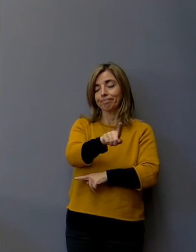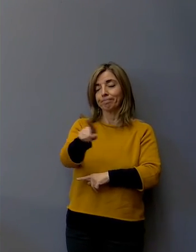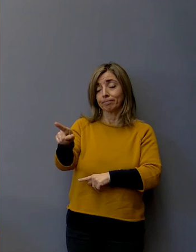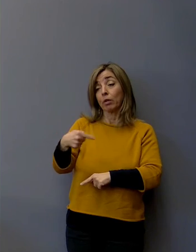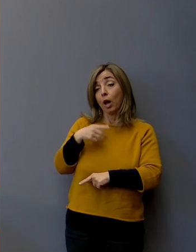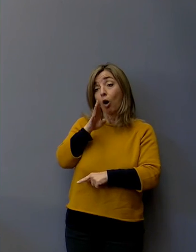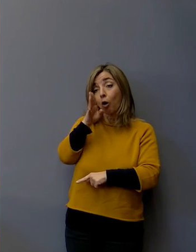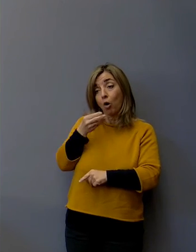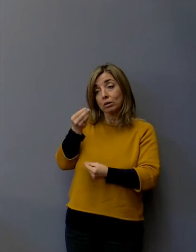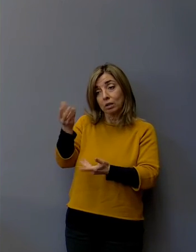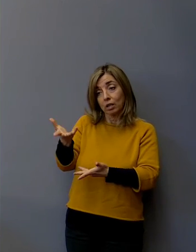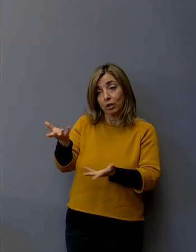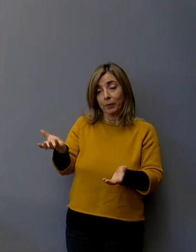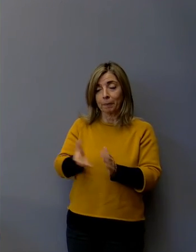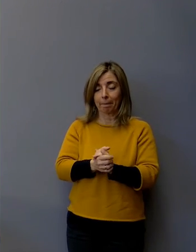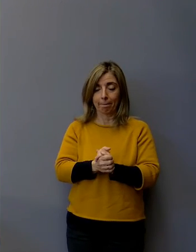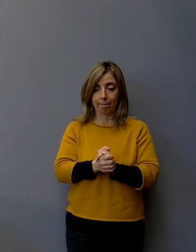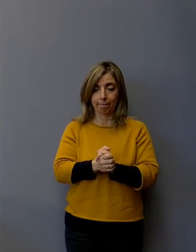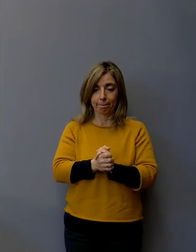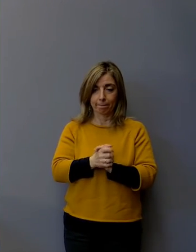consiglio allora